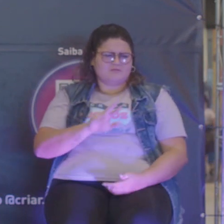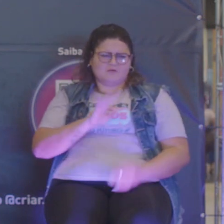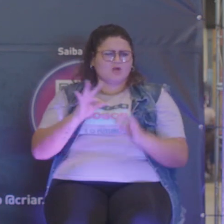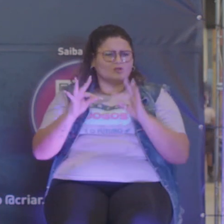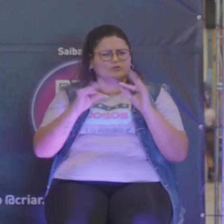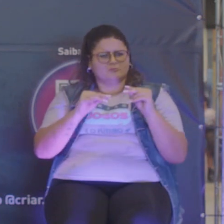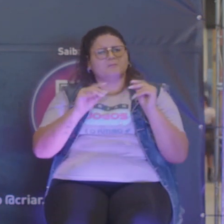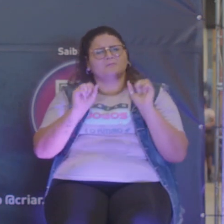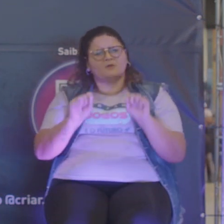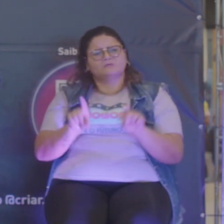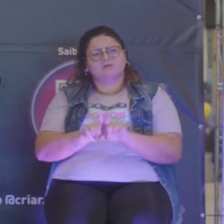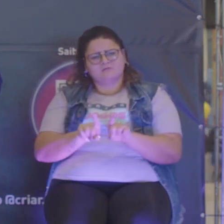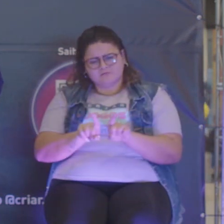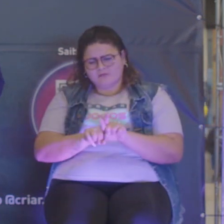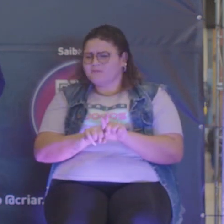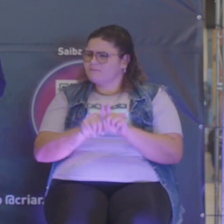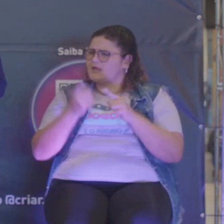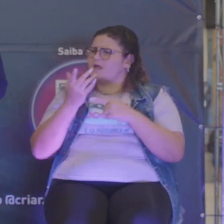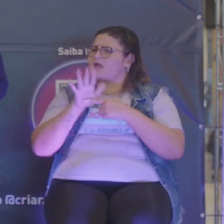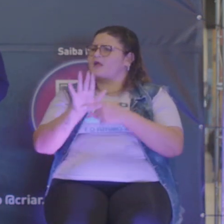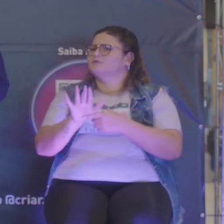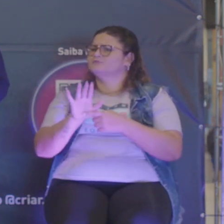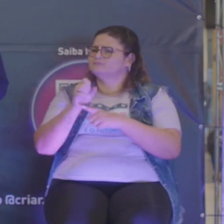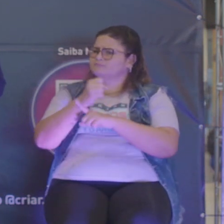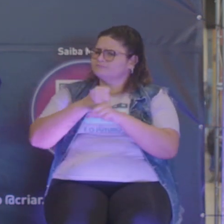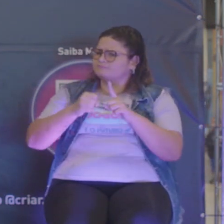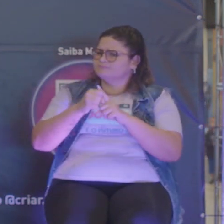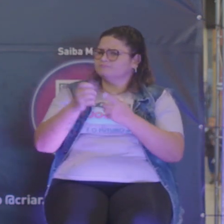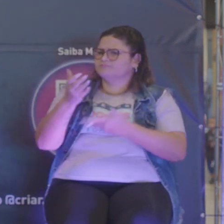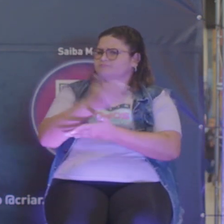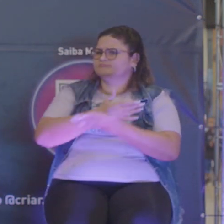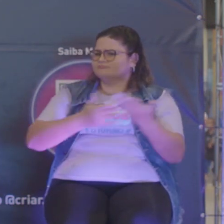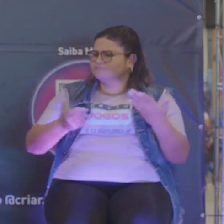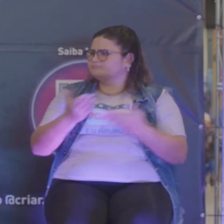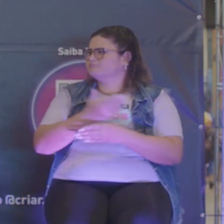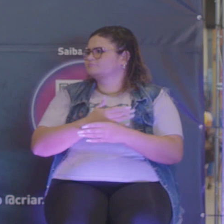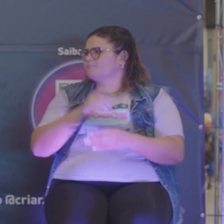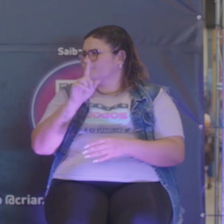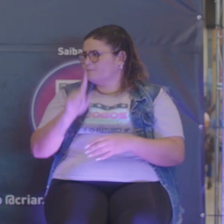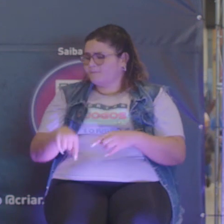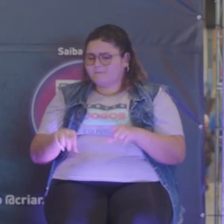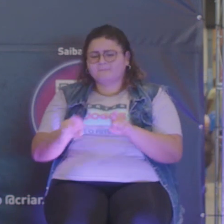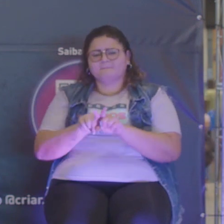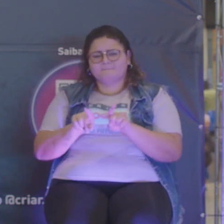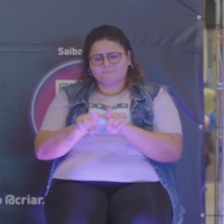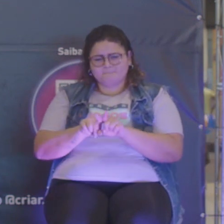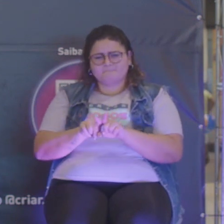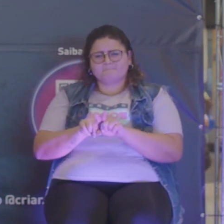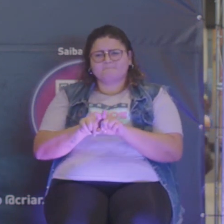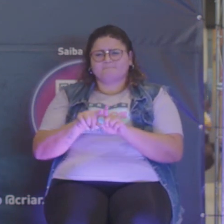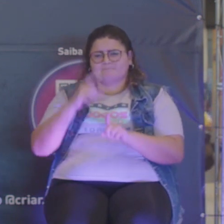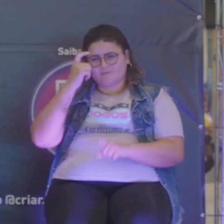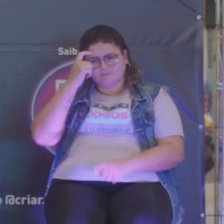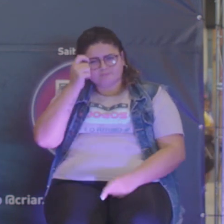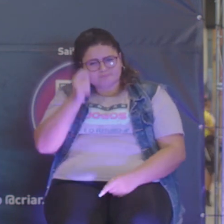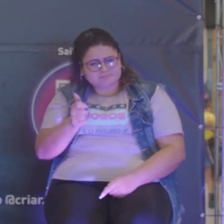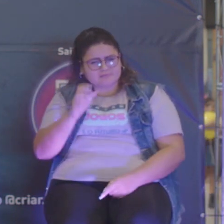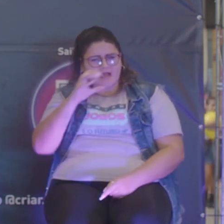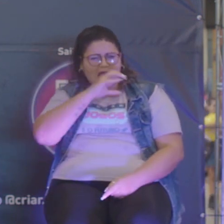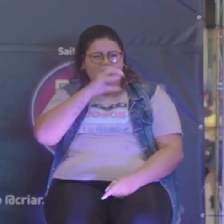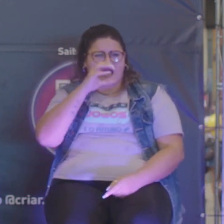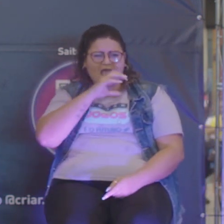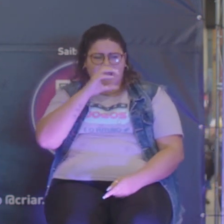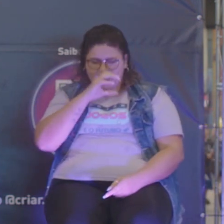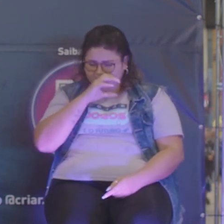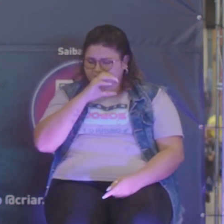Isso ajuda a garota também a socializar, a desenvolver pensamento rápido, a tomada de decisão.